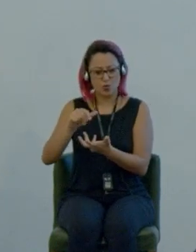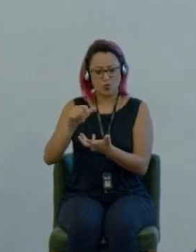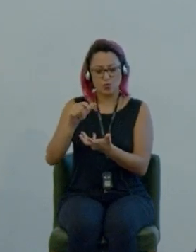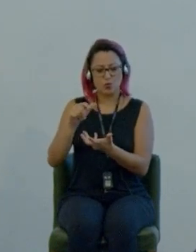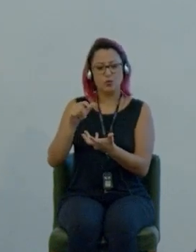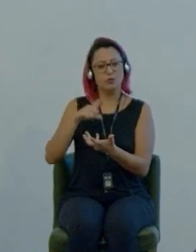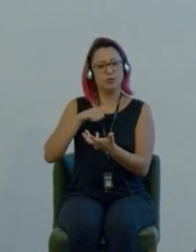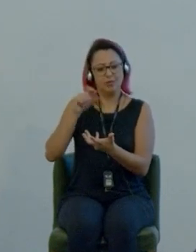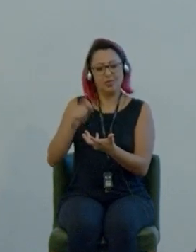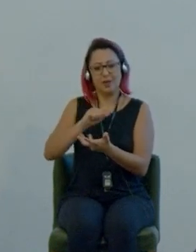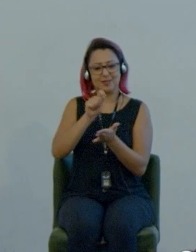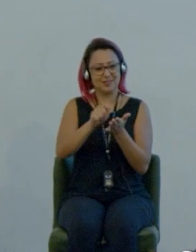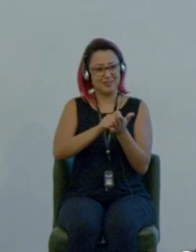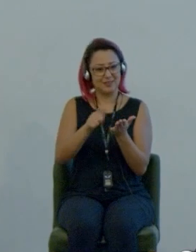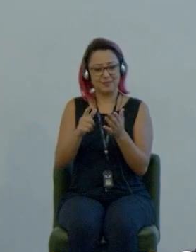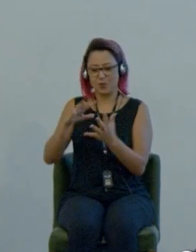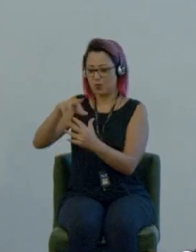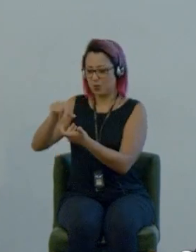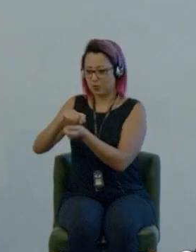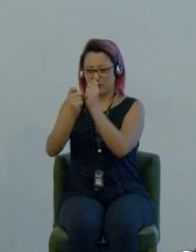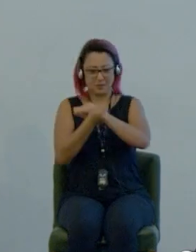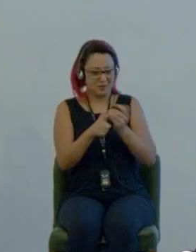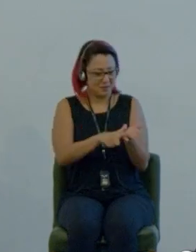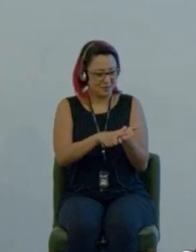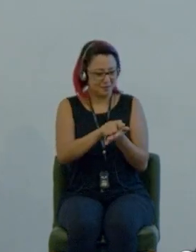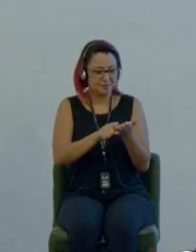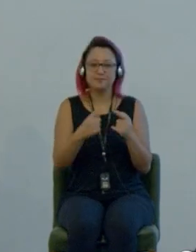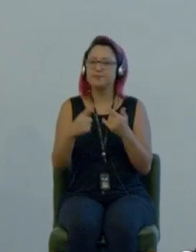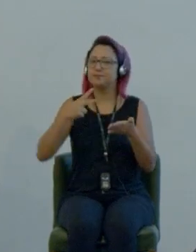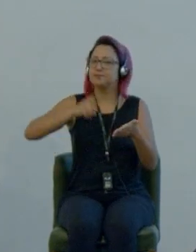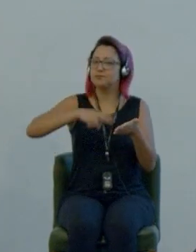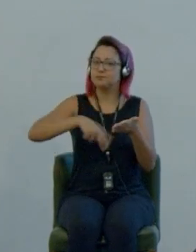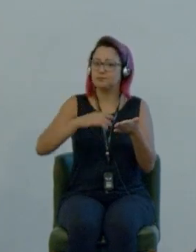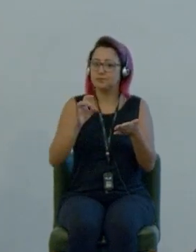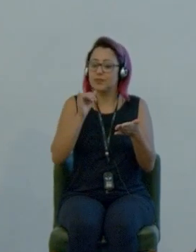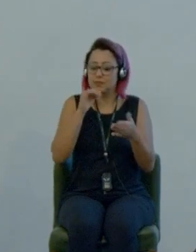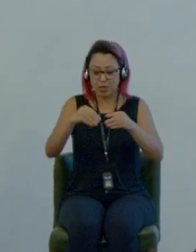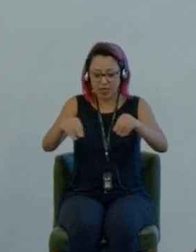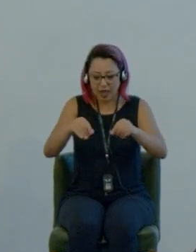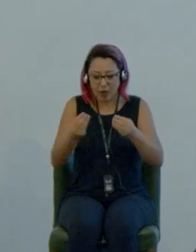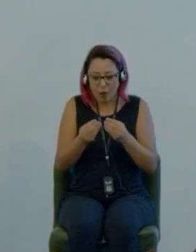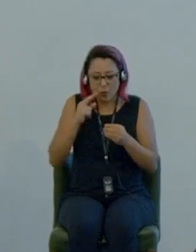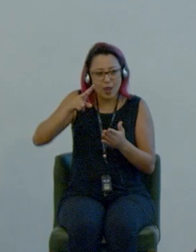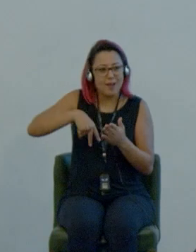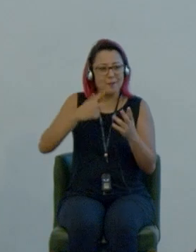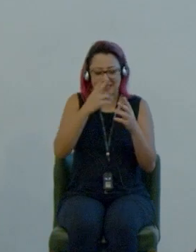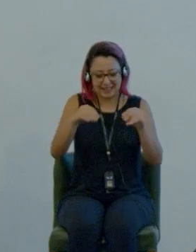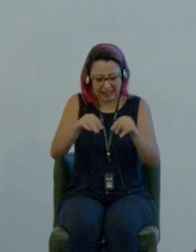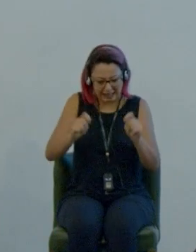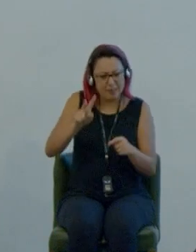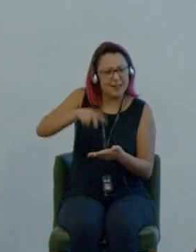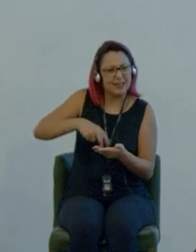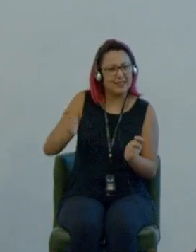très belle pour nous aujourd'hui. Ça veut dire quoi? De lire la terre. Et là, on voit bien que ça résonne avec énormément de